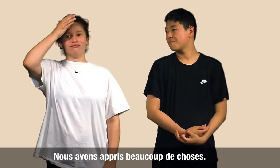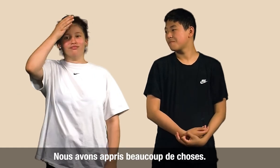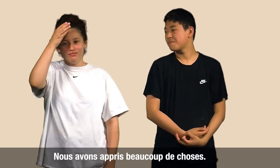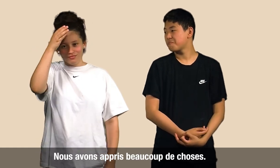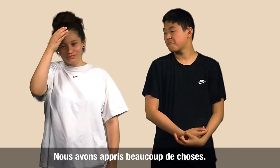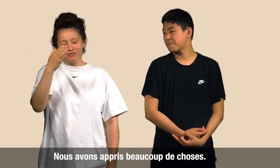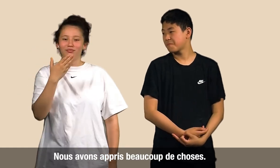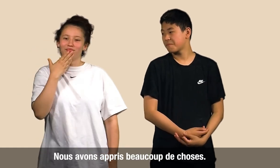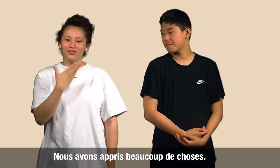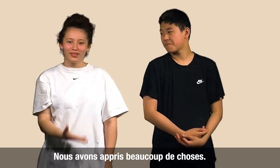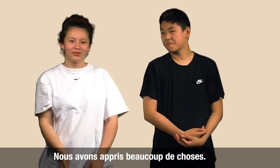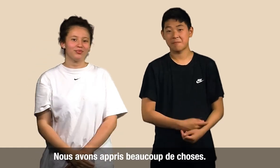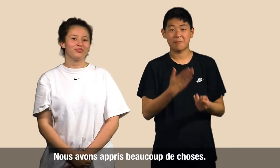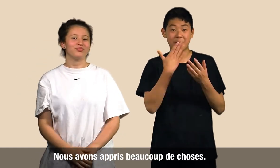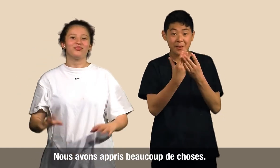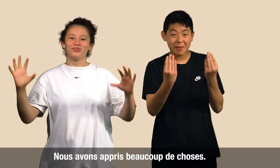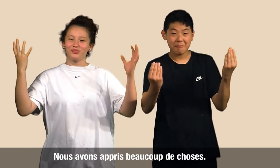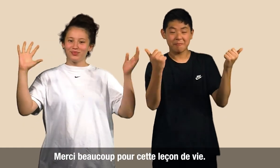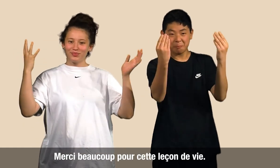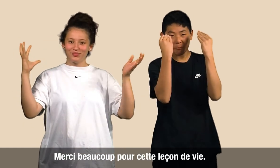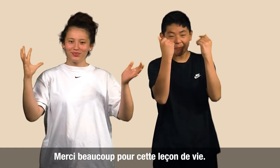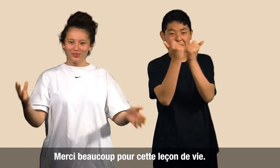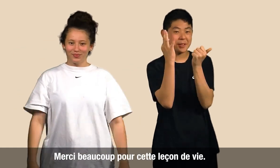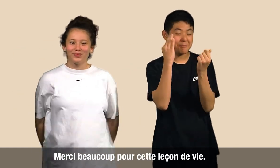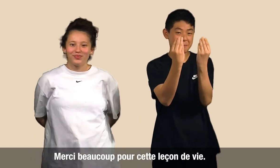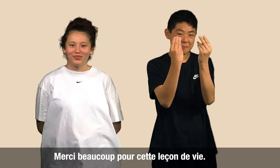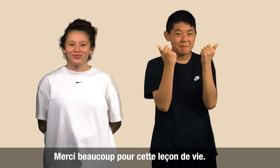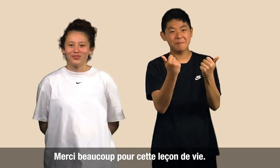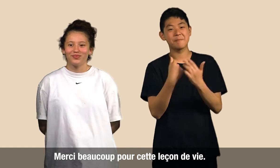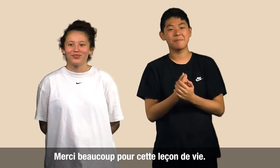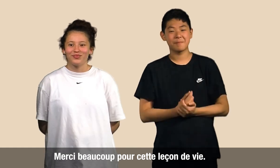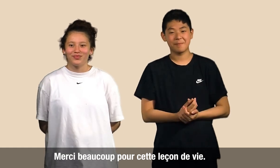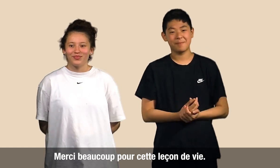Nous avons appris beaucoup de choses. Merci. Merci beaucoup pour cette leçon de vie.